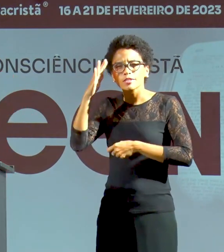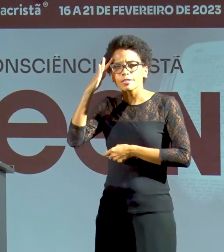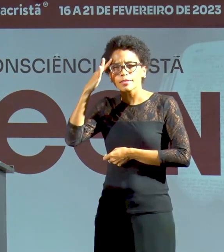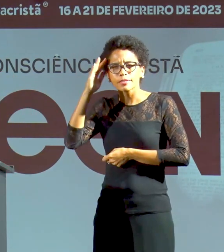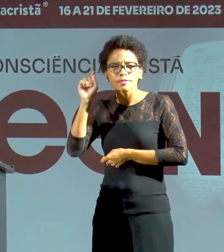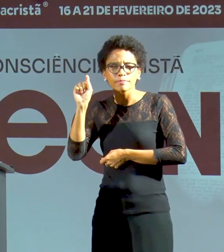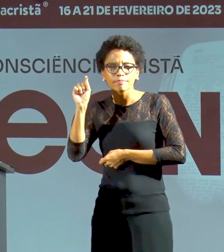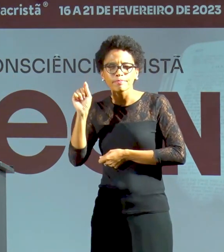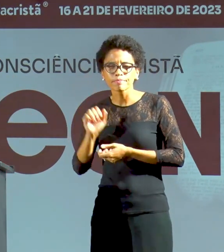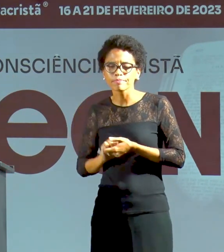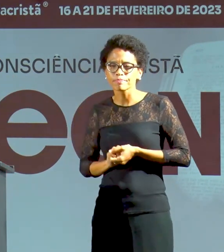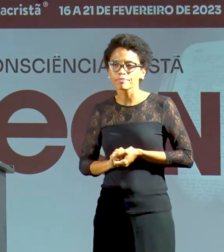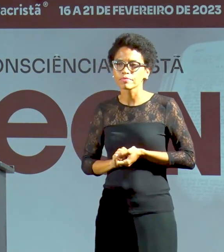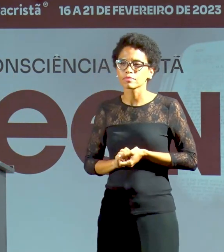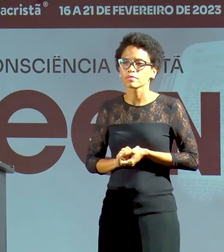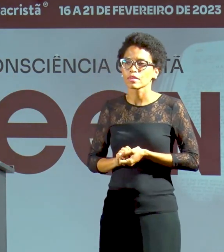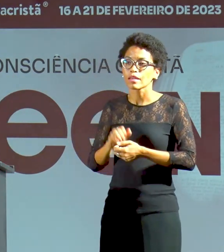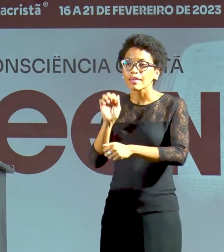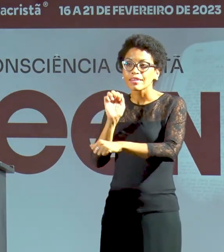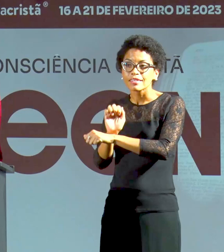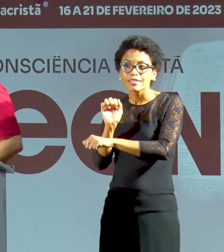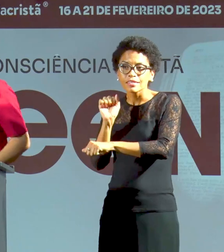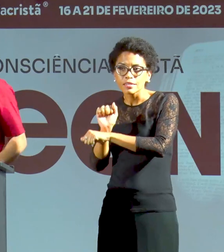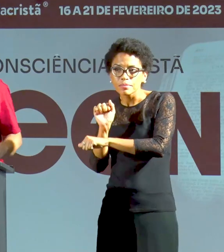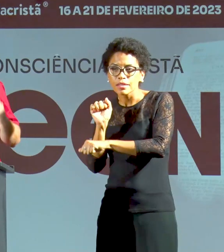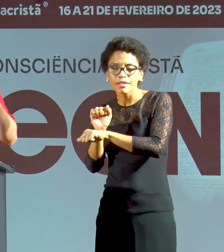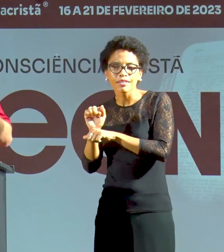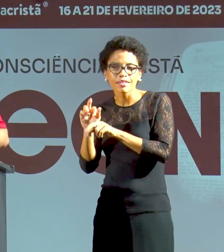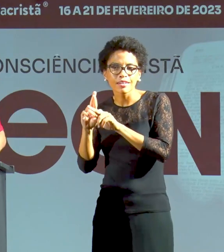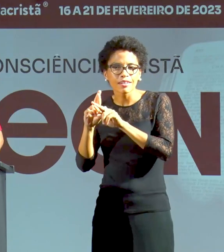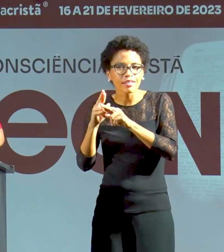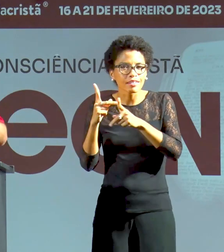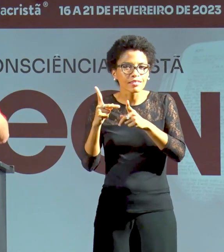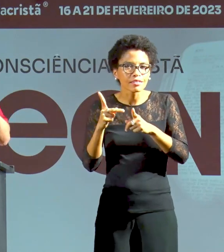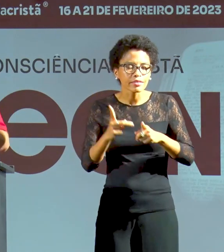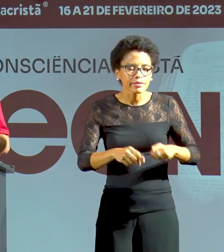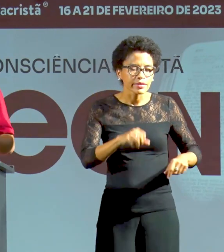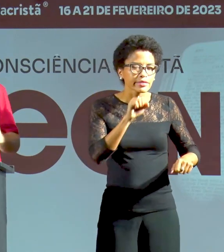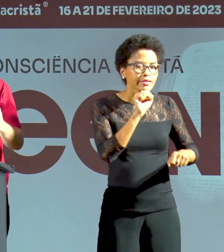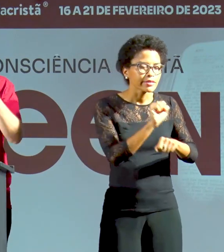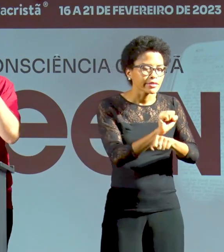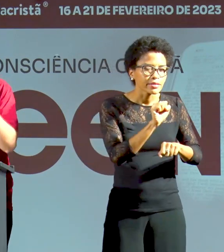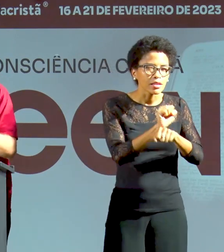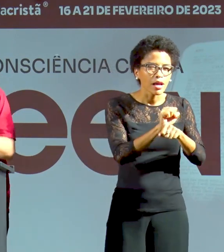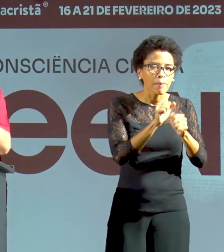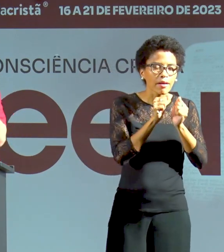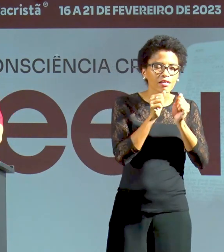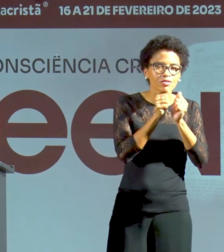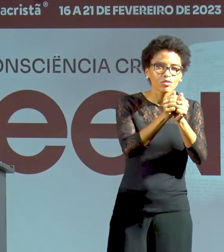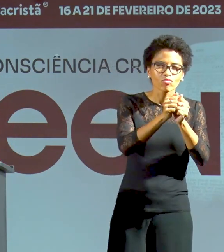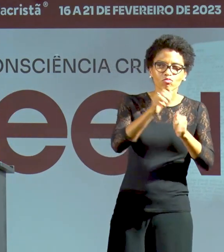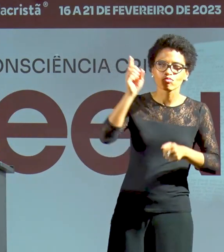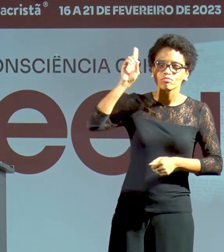esperar é diferente de esperar em Deus quantos adolescentes